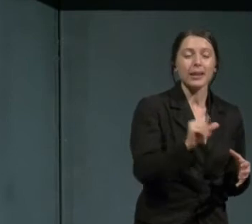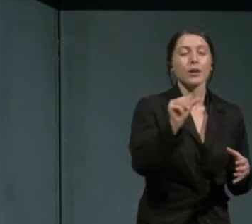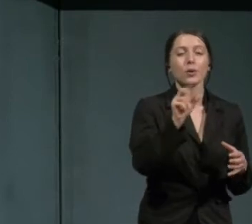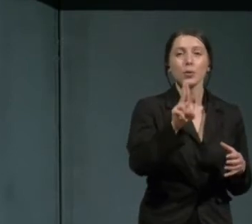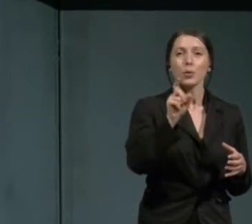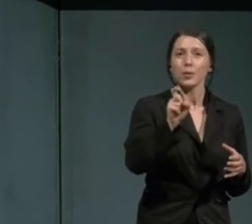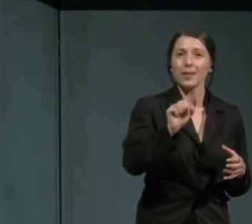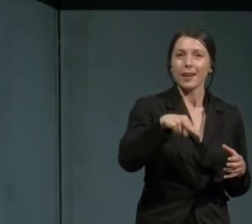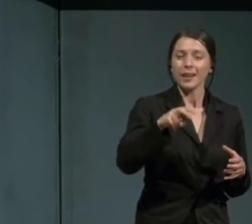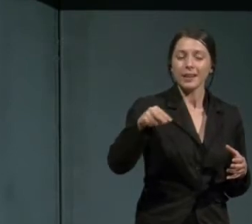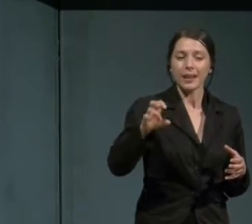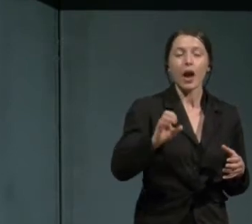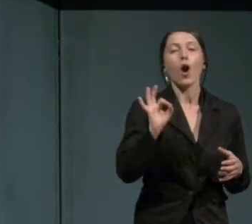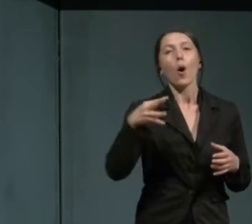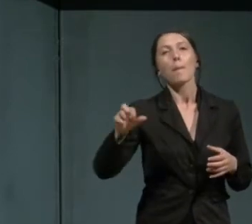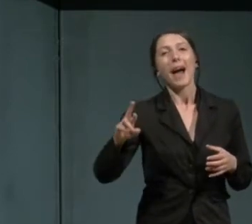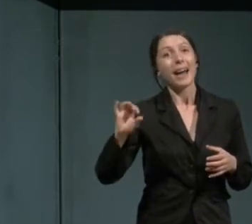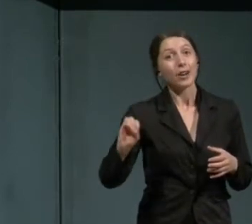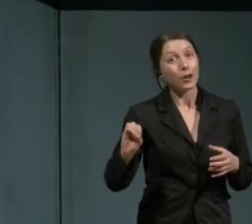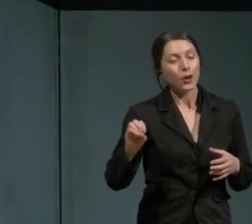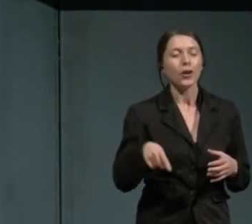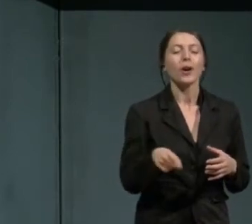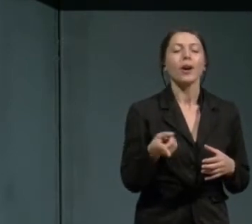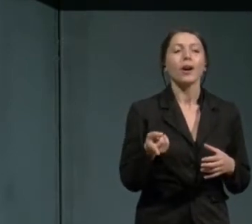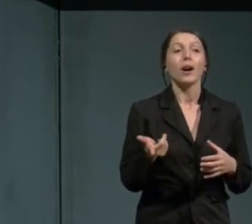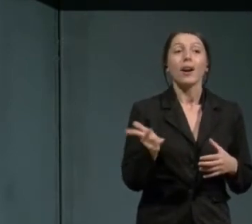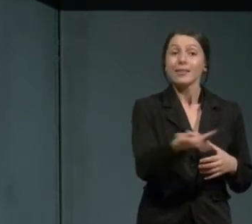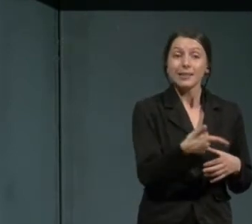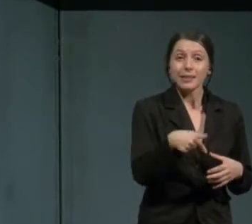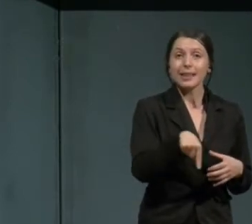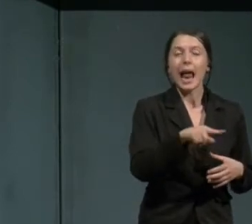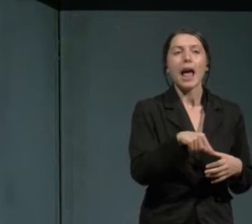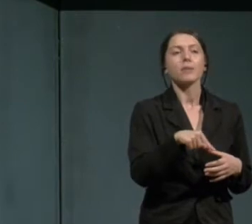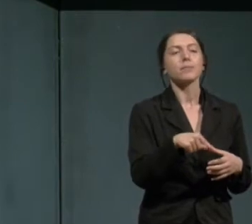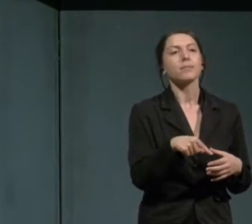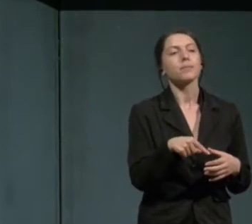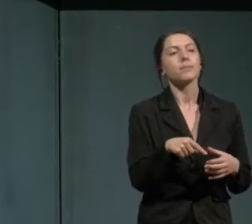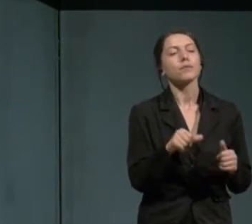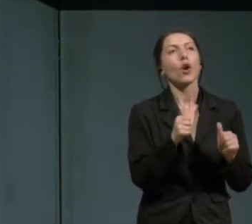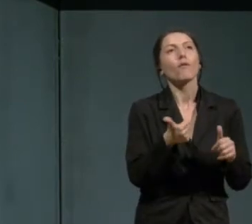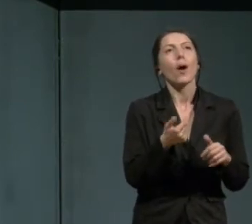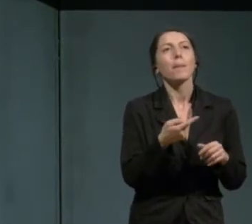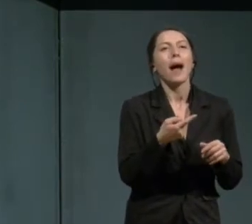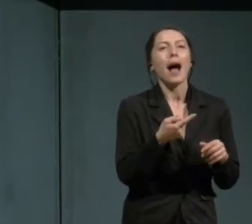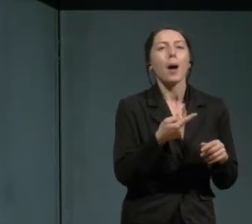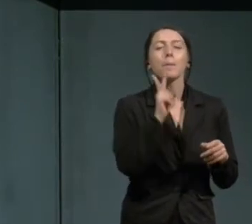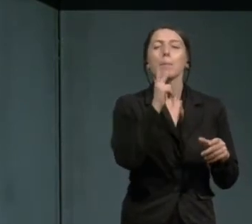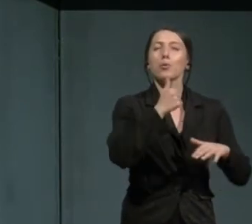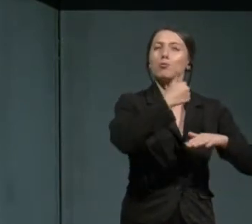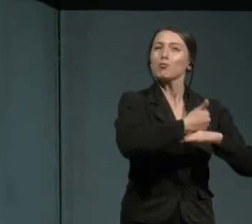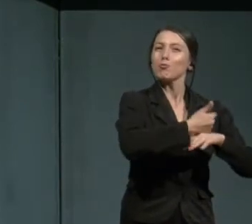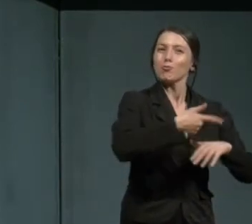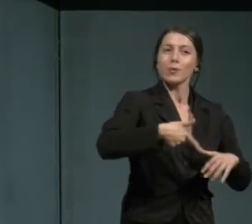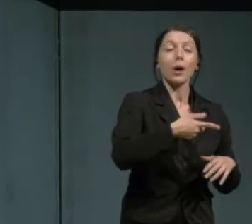mario o mario come dicono i francesi che diciamo così sono al centro di questa storia e soprattutto